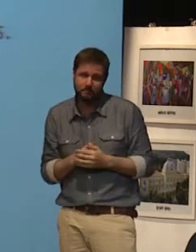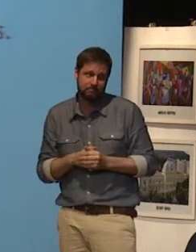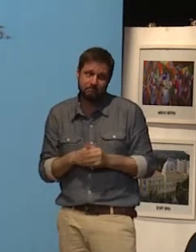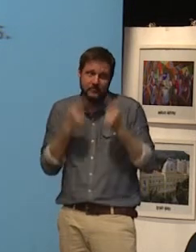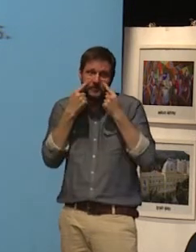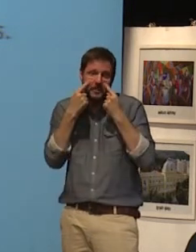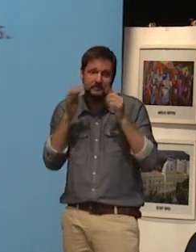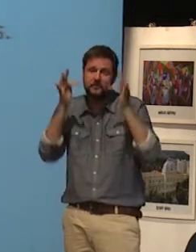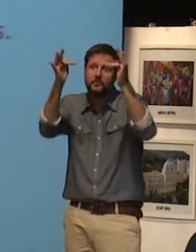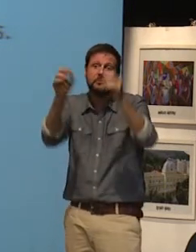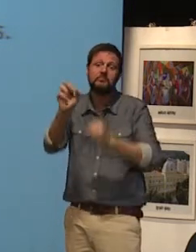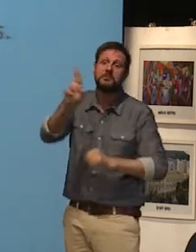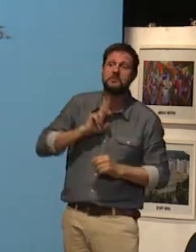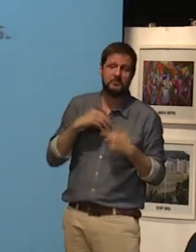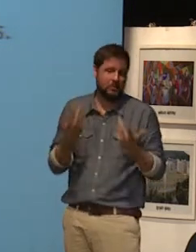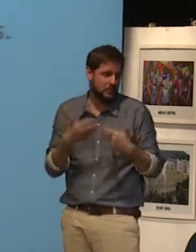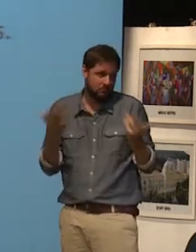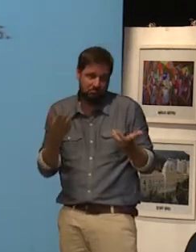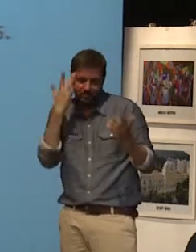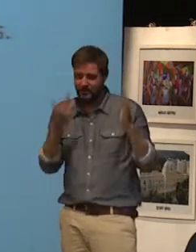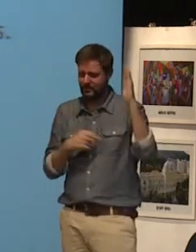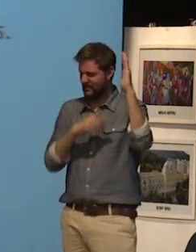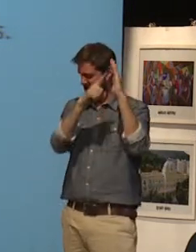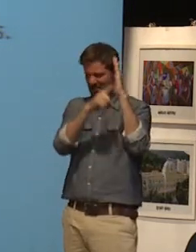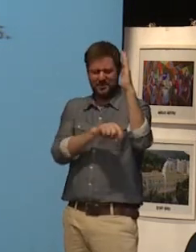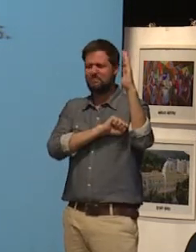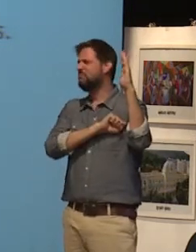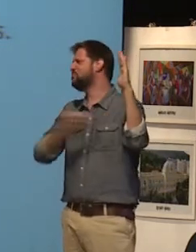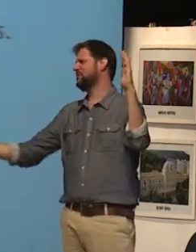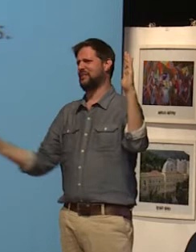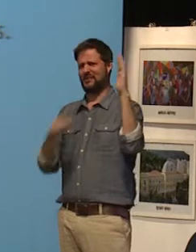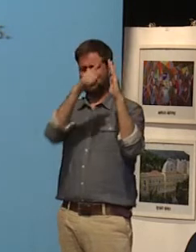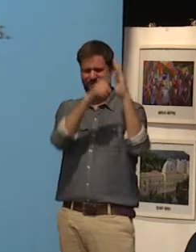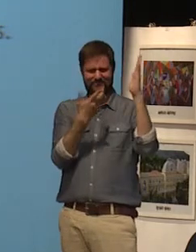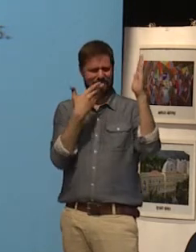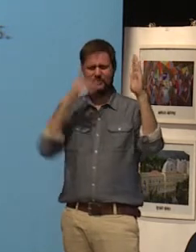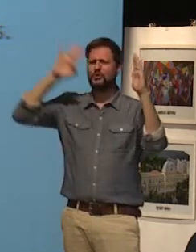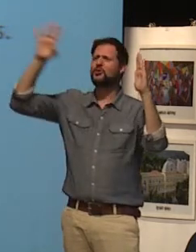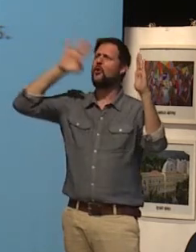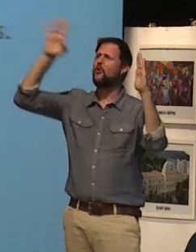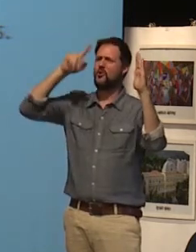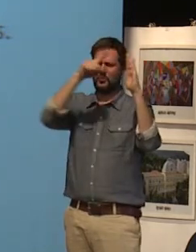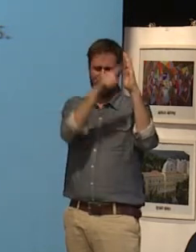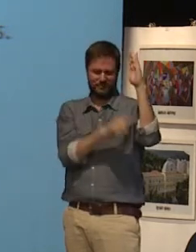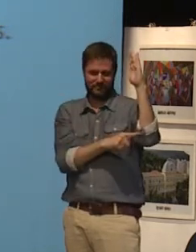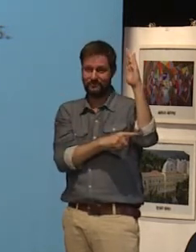todo esse nosso querer? Iremos alcançar num futuro isso? Claro que assim,